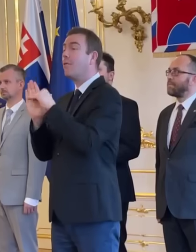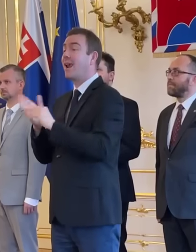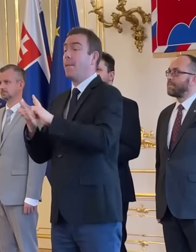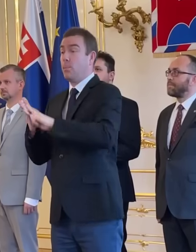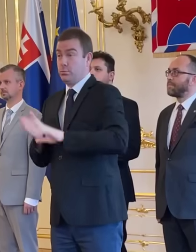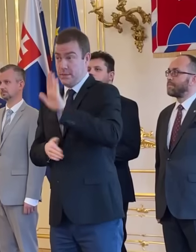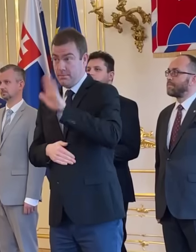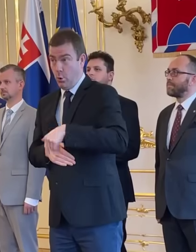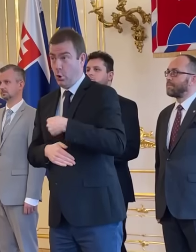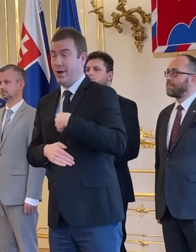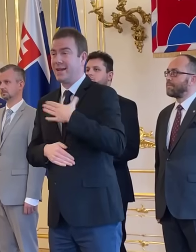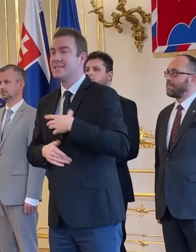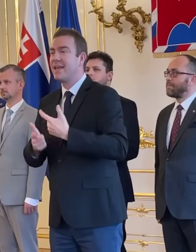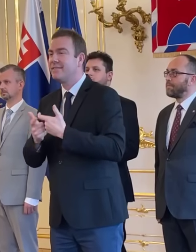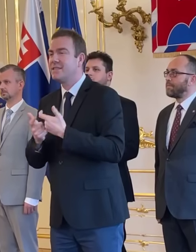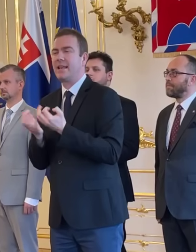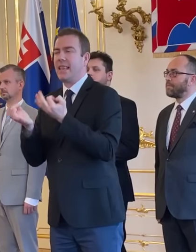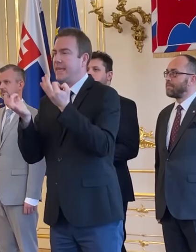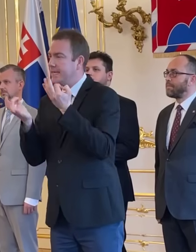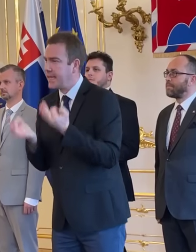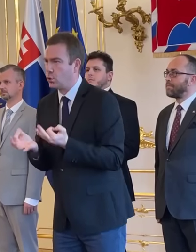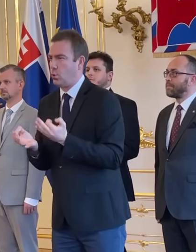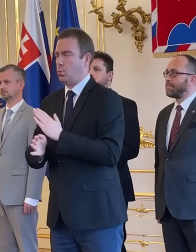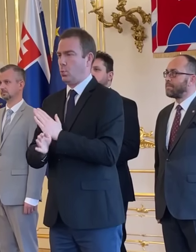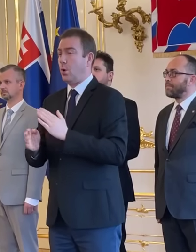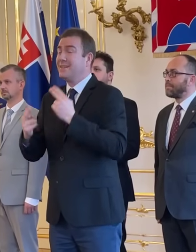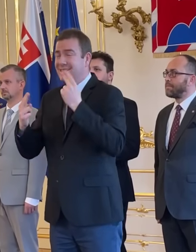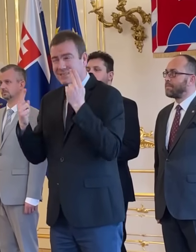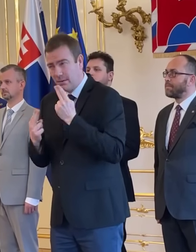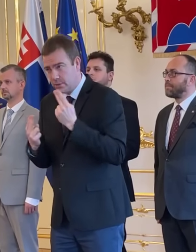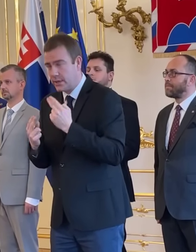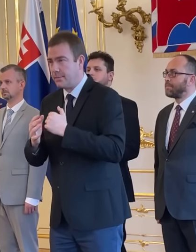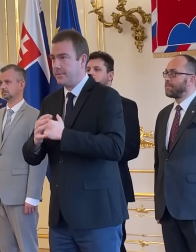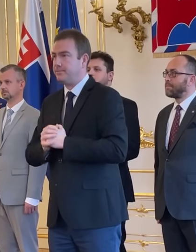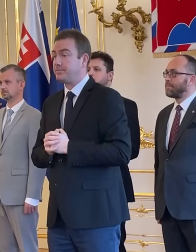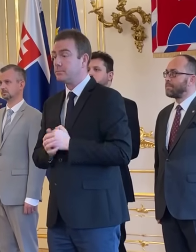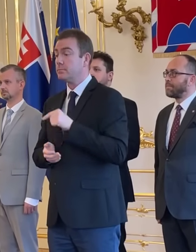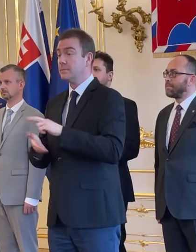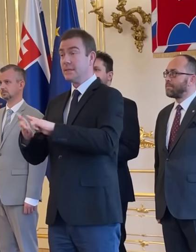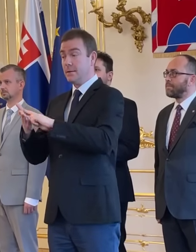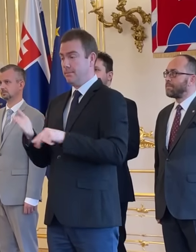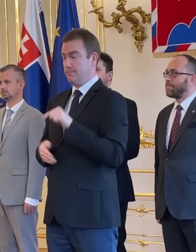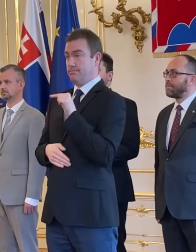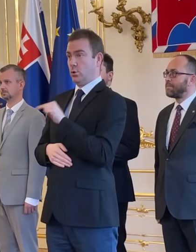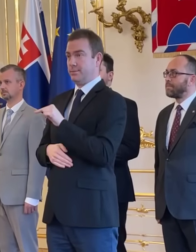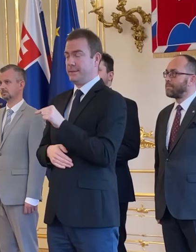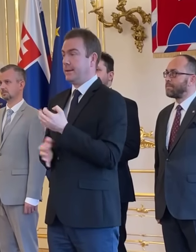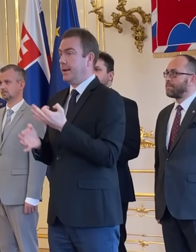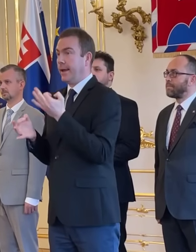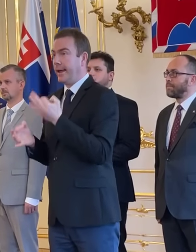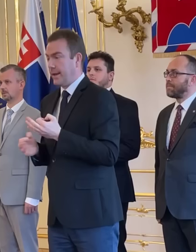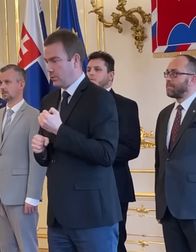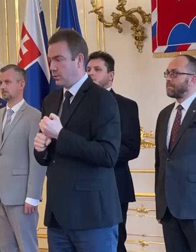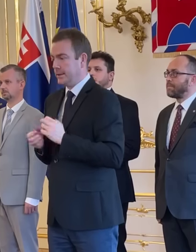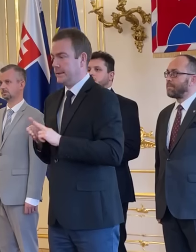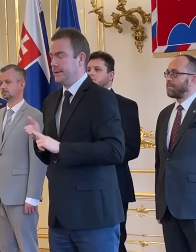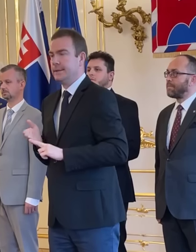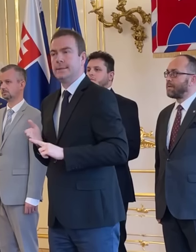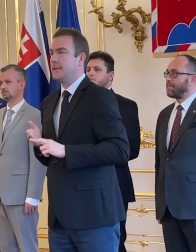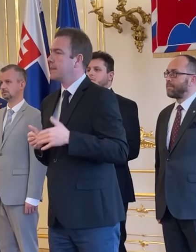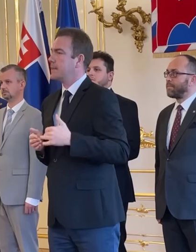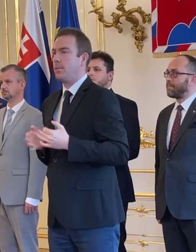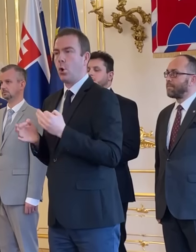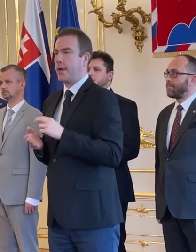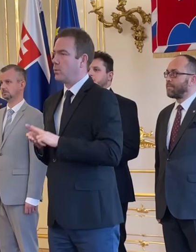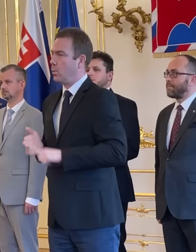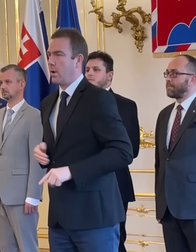občanom jednoduchou logikou. Samozrejme, že takýto podpis pre mňa nie je jednoduchý a nebol jednoduchý, ale